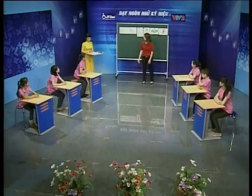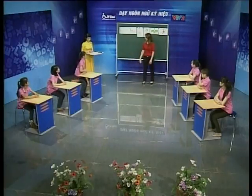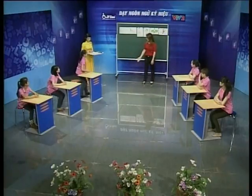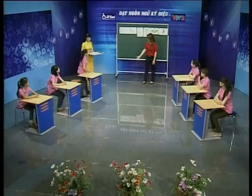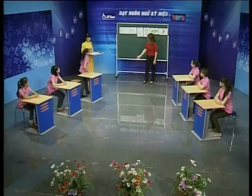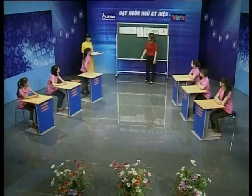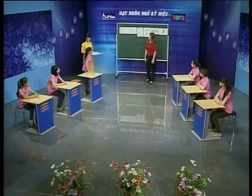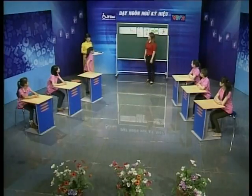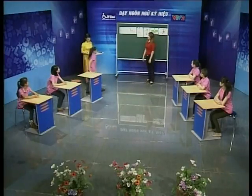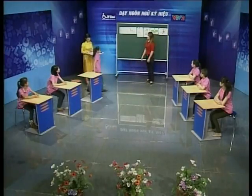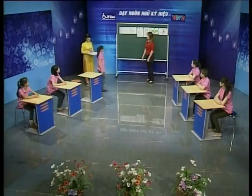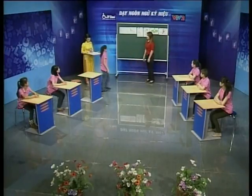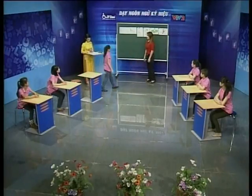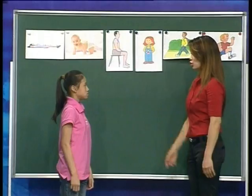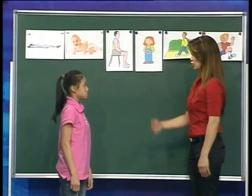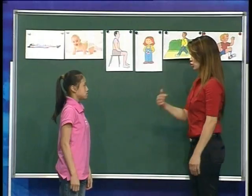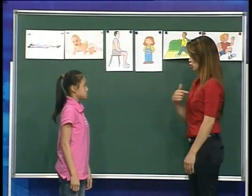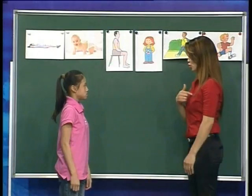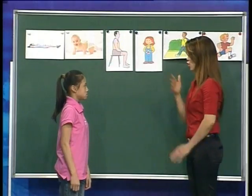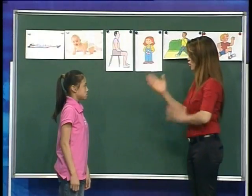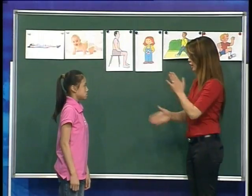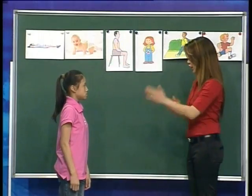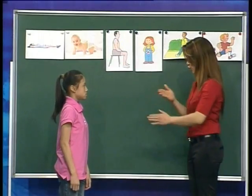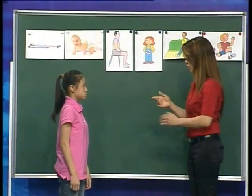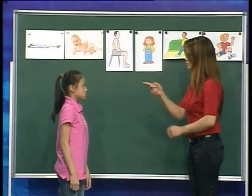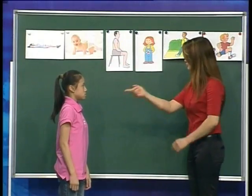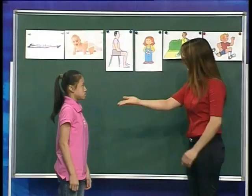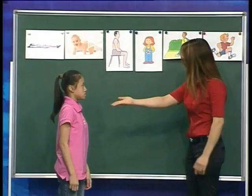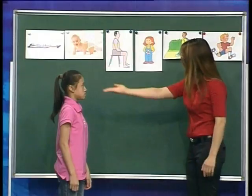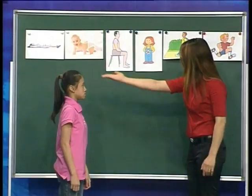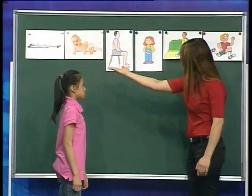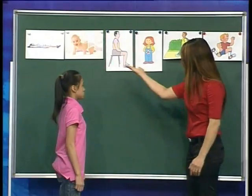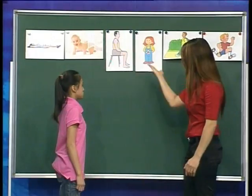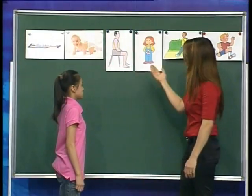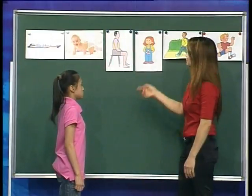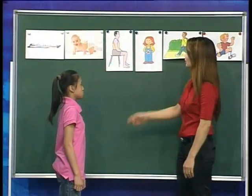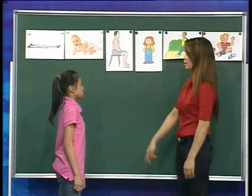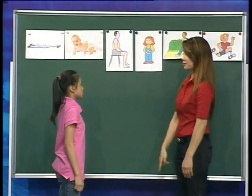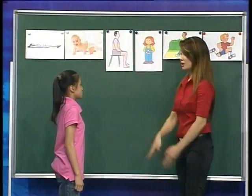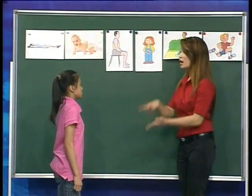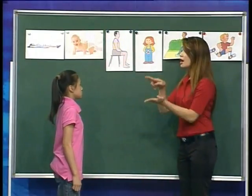Bây giờ cô sẽ mời một bạn lên thực hành cùng với cô nhé Cô sẽ làm một số động tác bằng ký hiệu Còn em thì sẽ chỉ hình tương ứng nhé